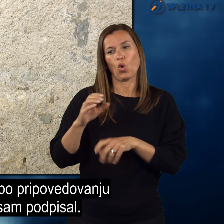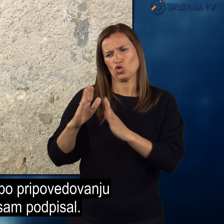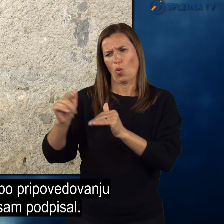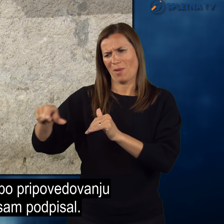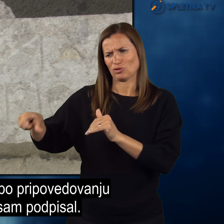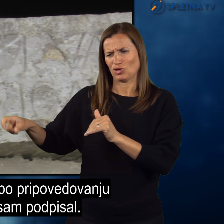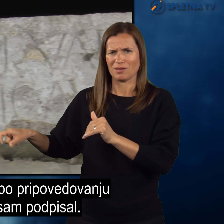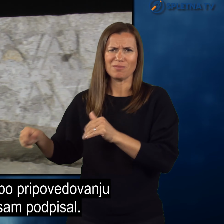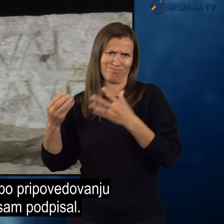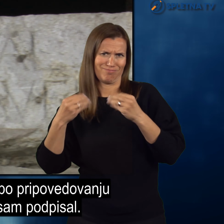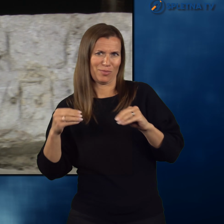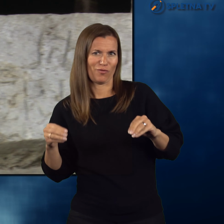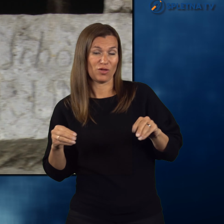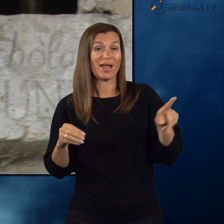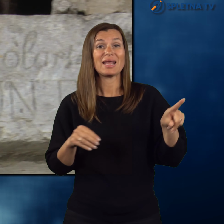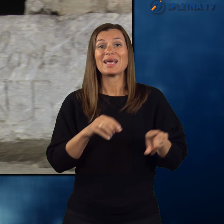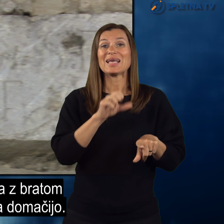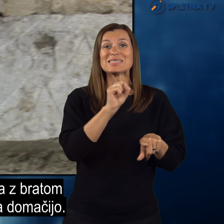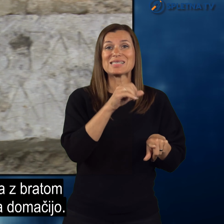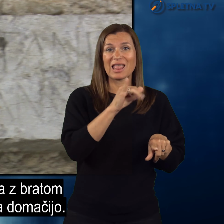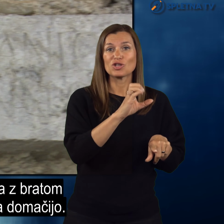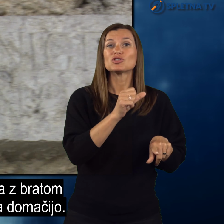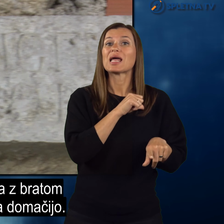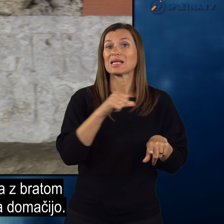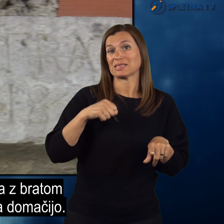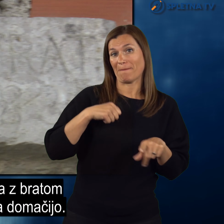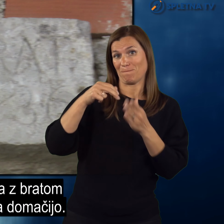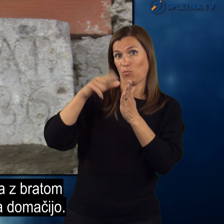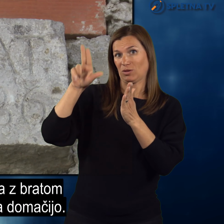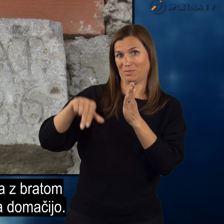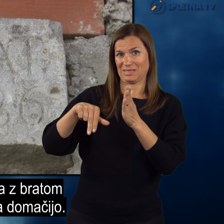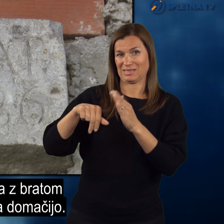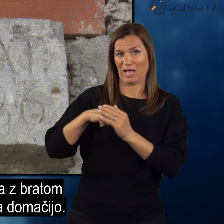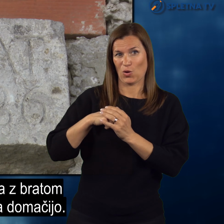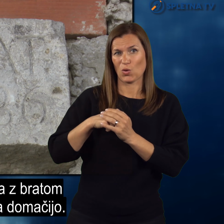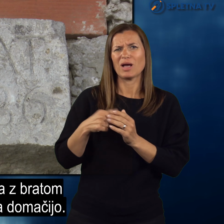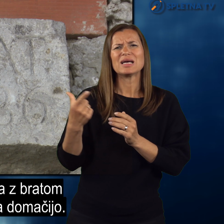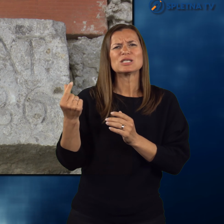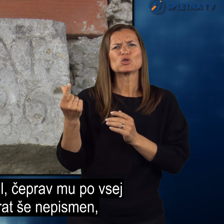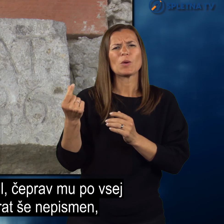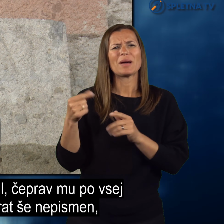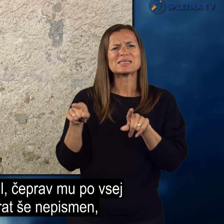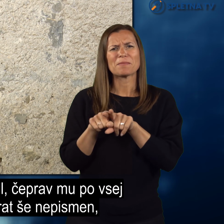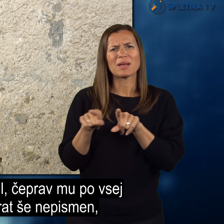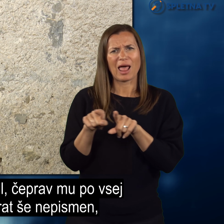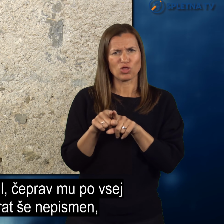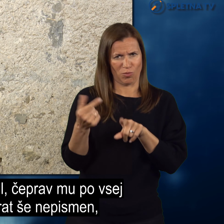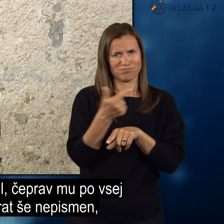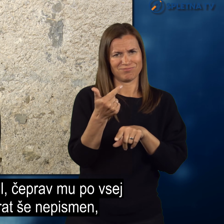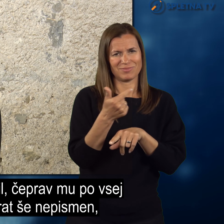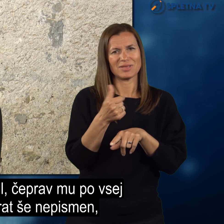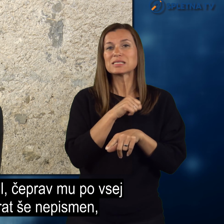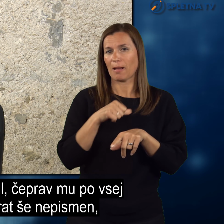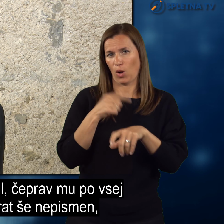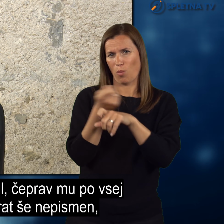domačinov sam podpisal. Takrat sta z bratom obnavljala domačijo. Predvsem